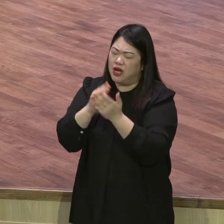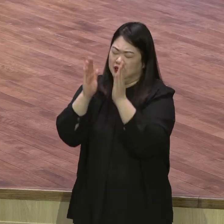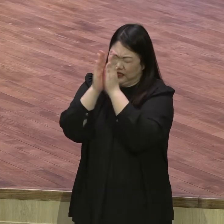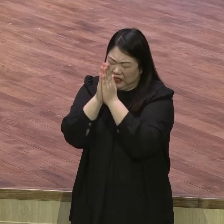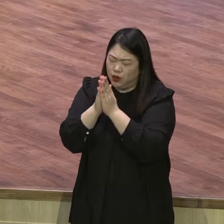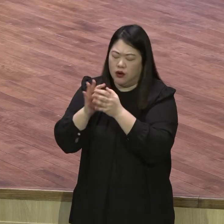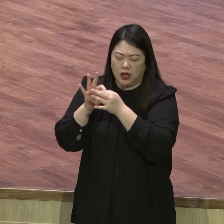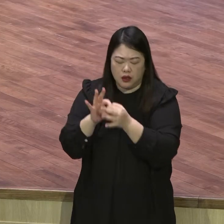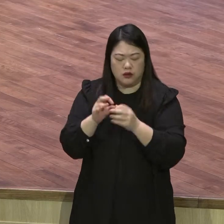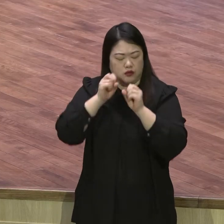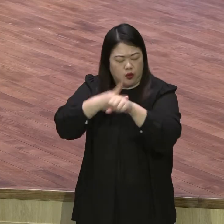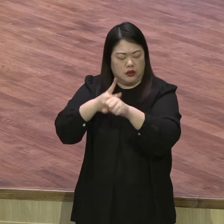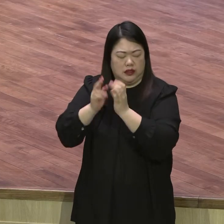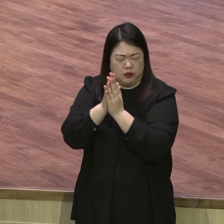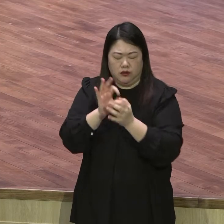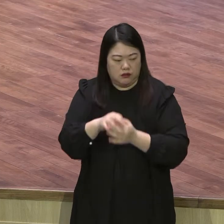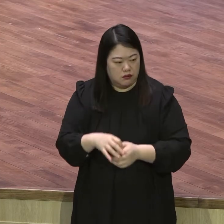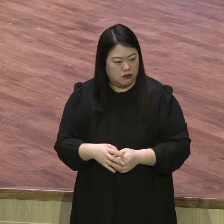이야.